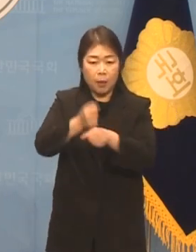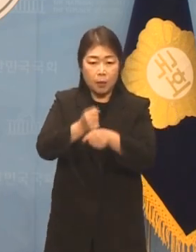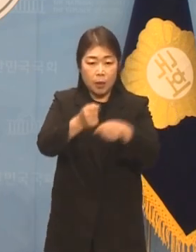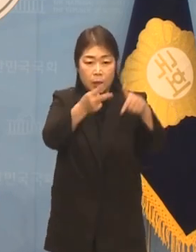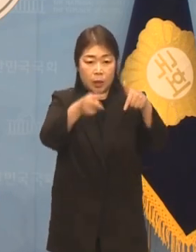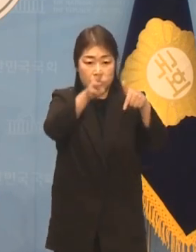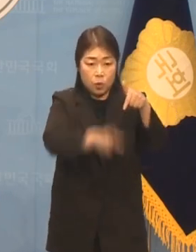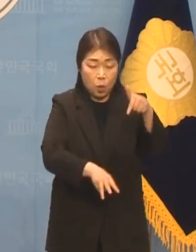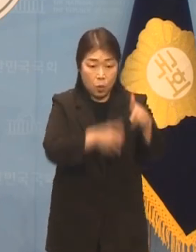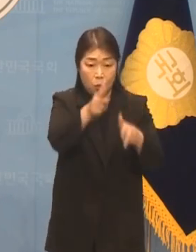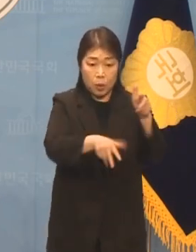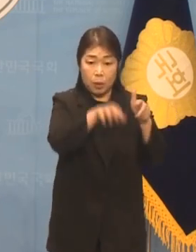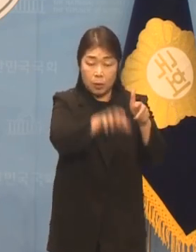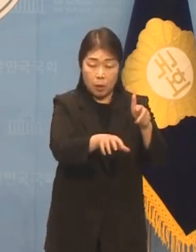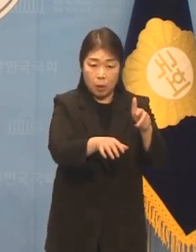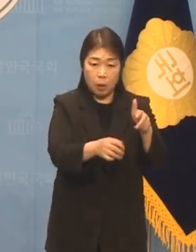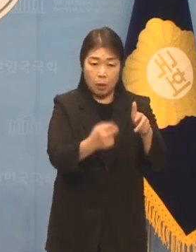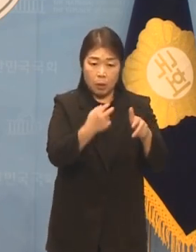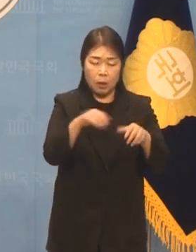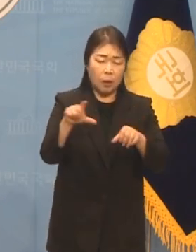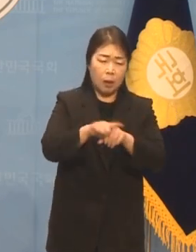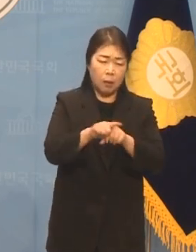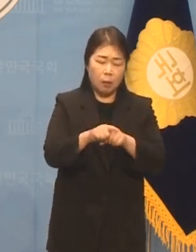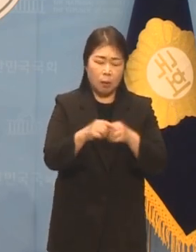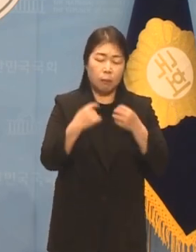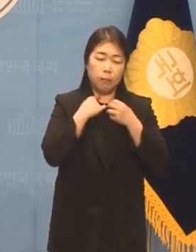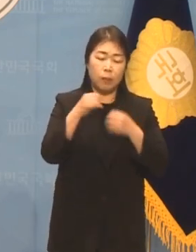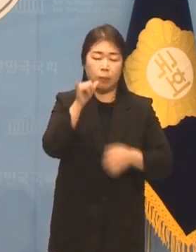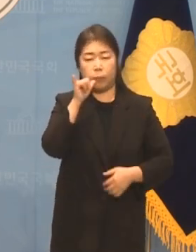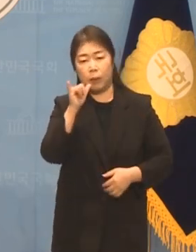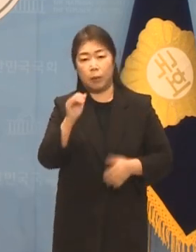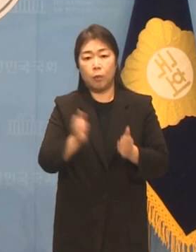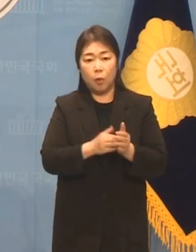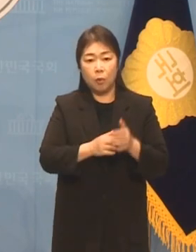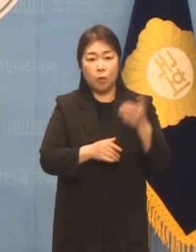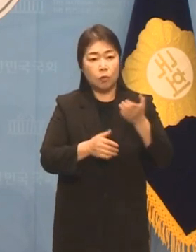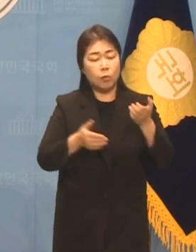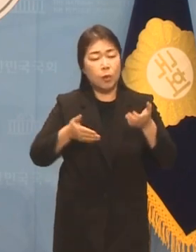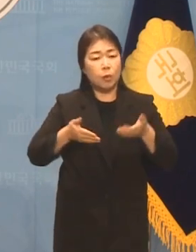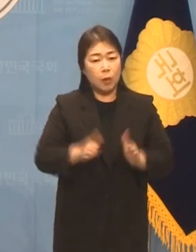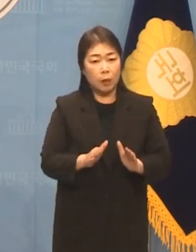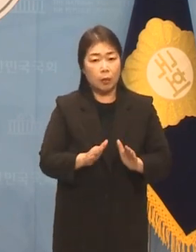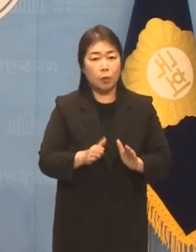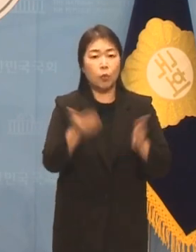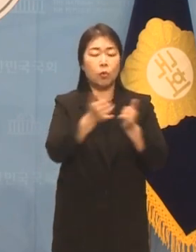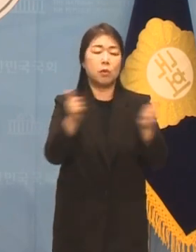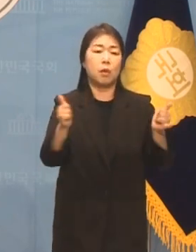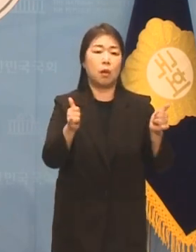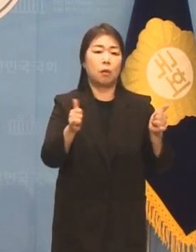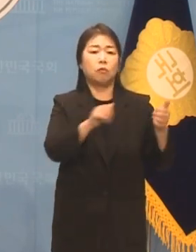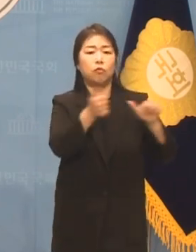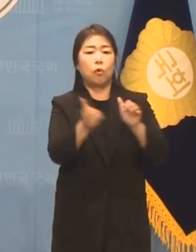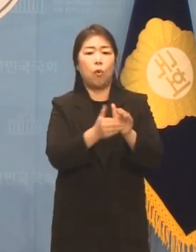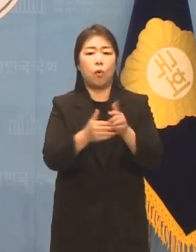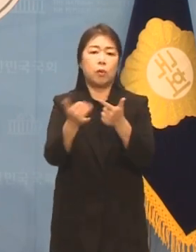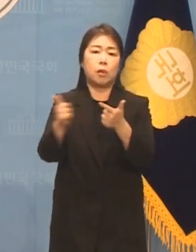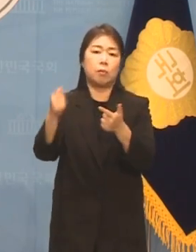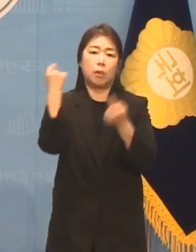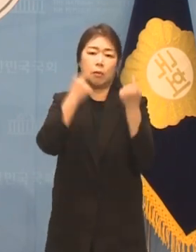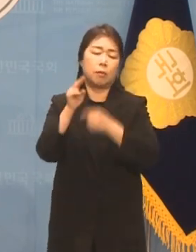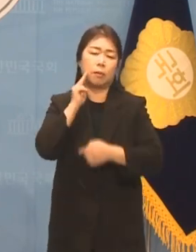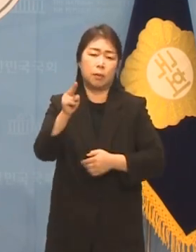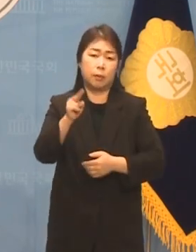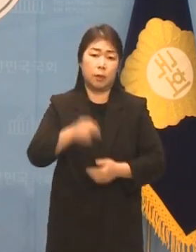중독으로 90년생 노동자 1명이 사망했고 6명이 중상을 입었습니다. 사망한